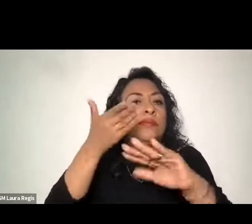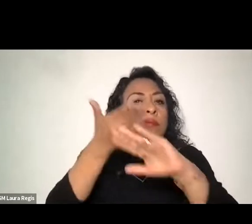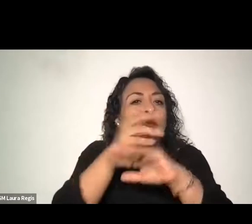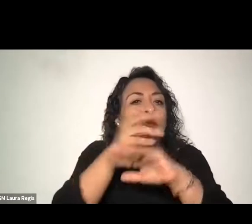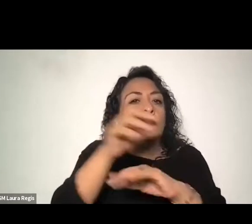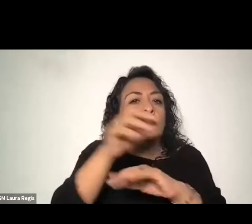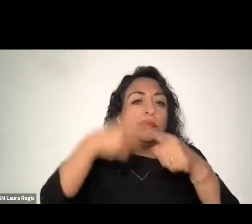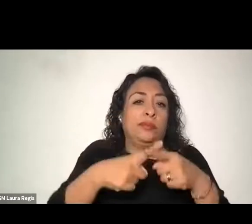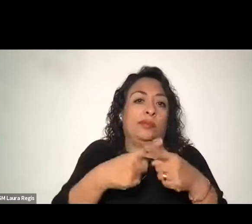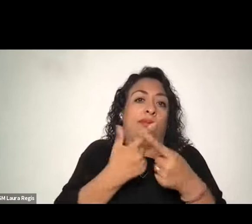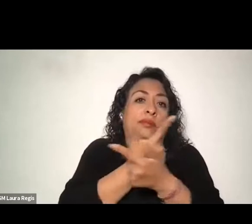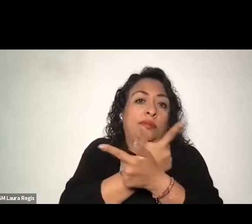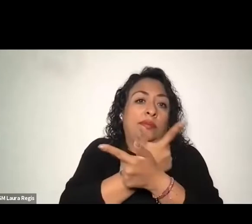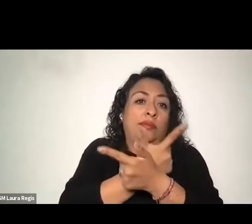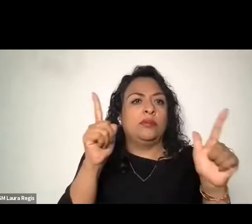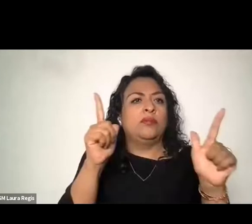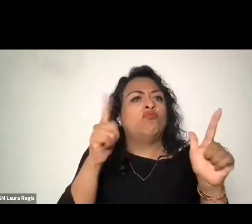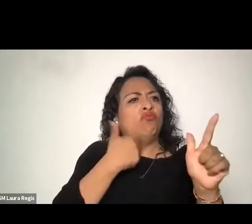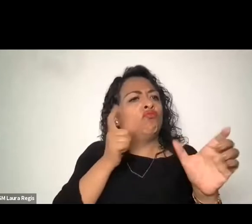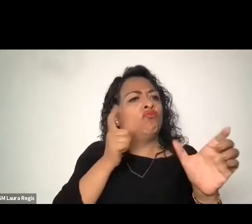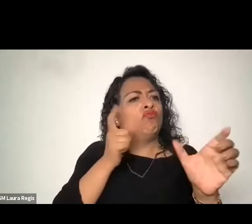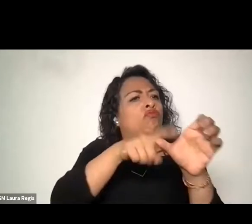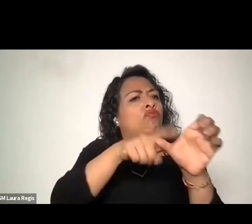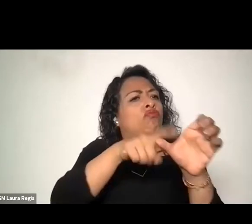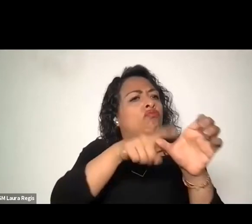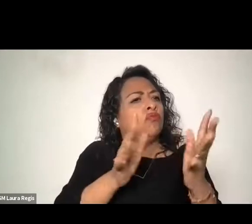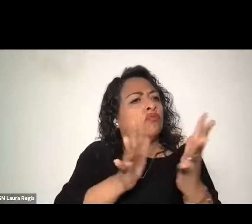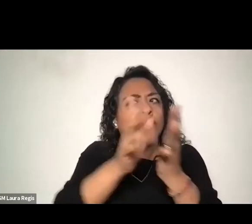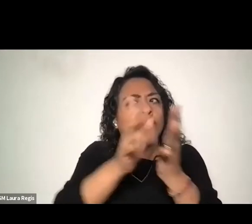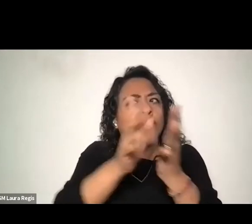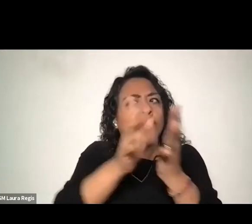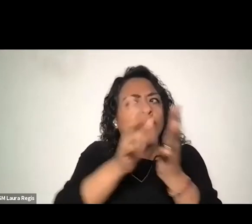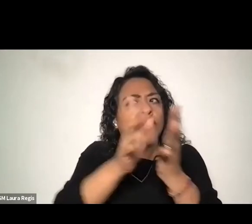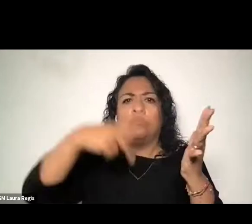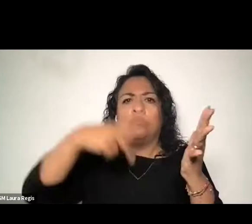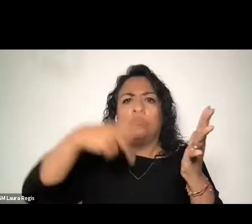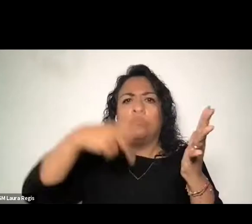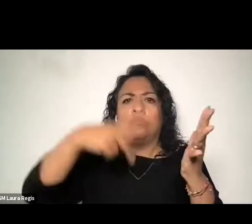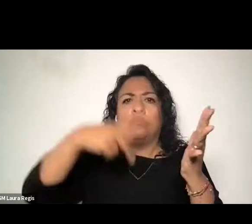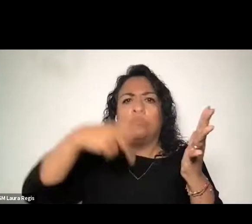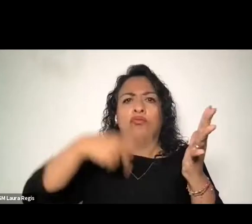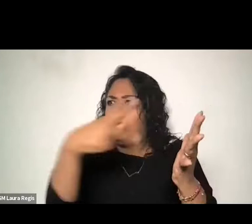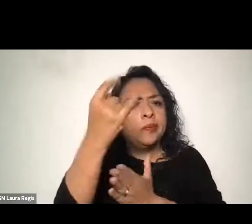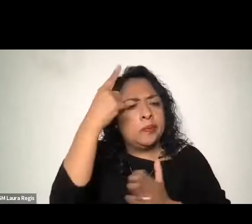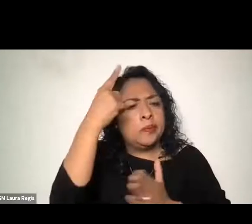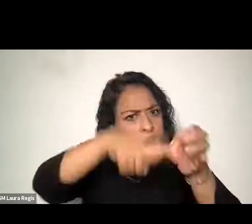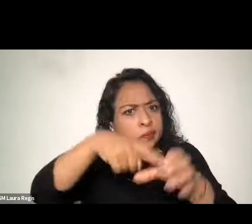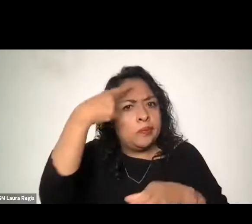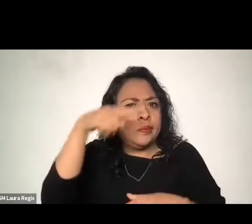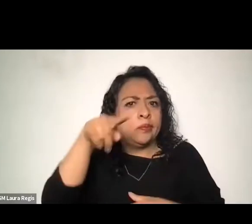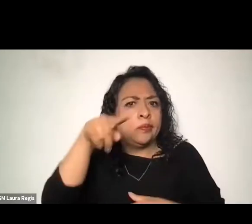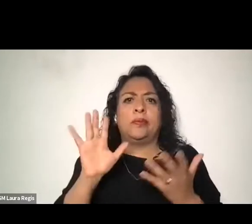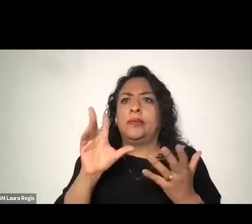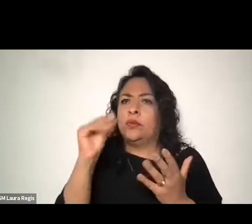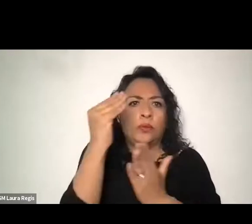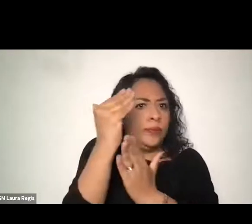la libertad de asociación y participación de la ciudadanía, a esta posibilidad de que no se